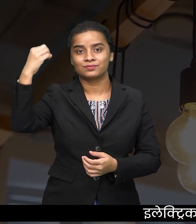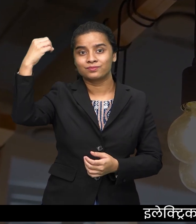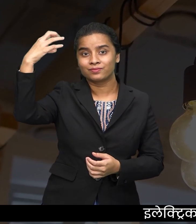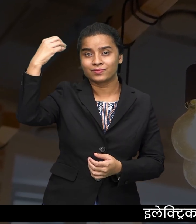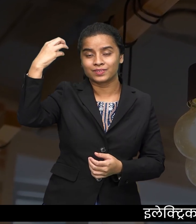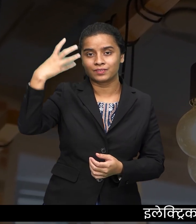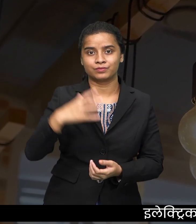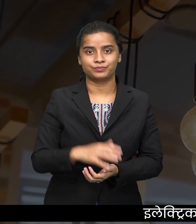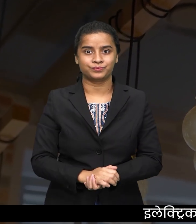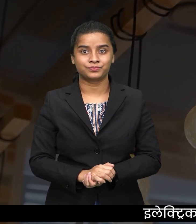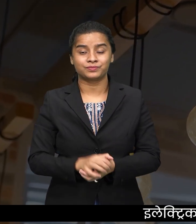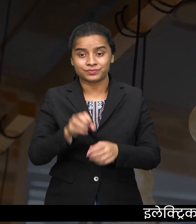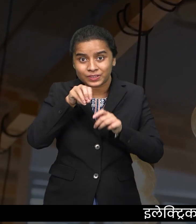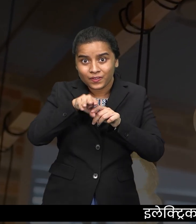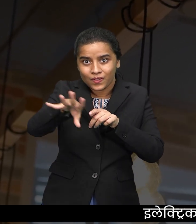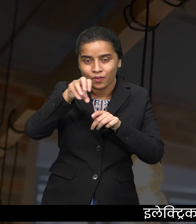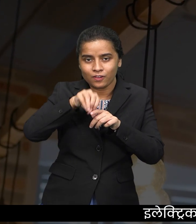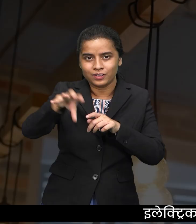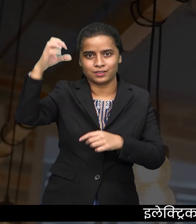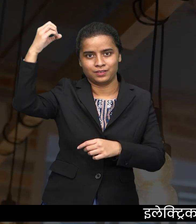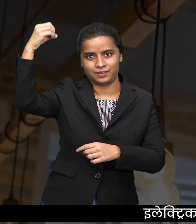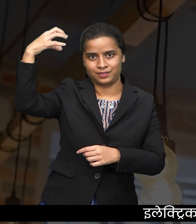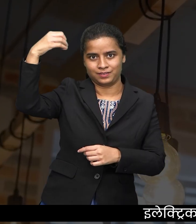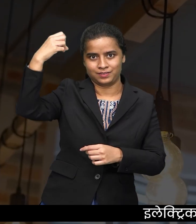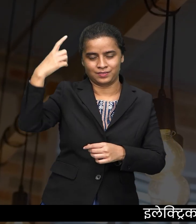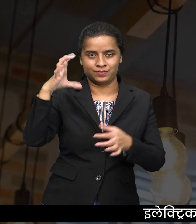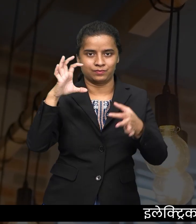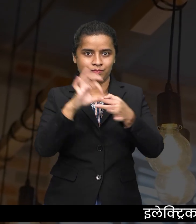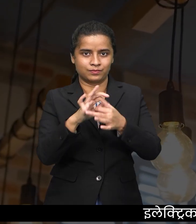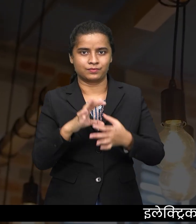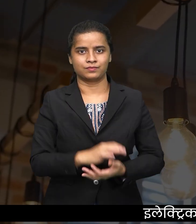इलेक्ट्रिक करंट, विद्युत प्रवाह.